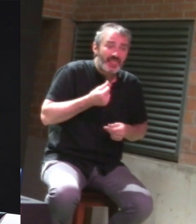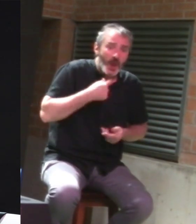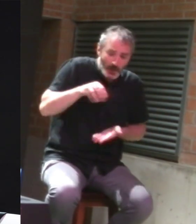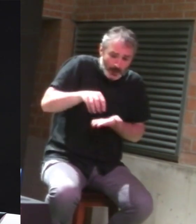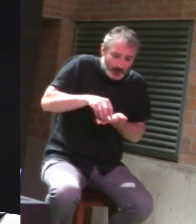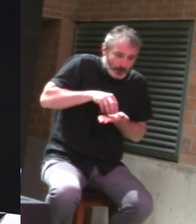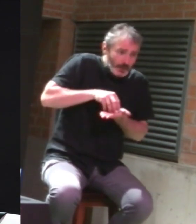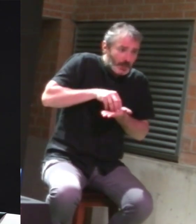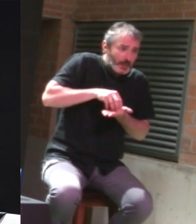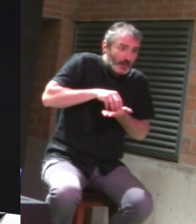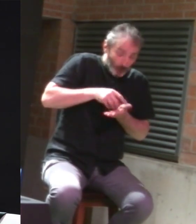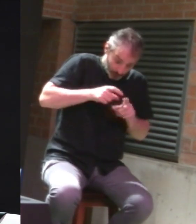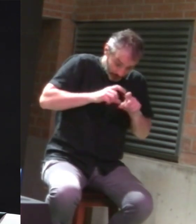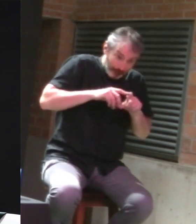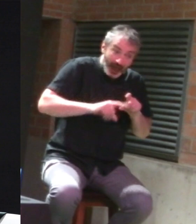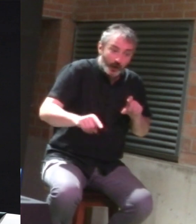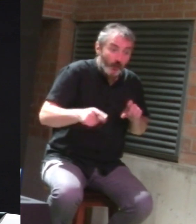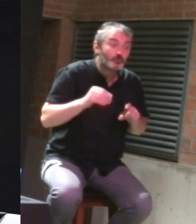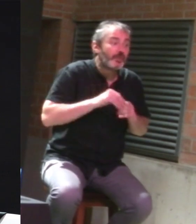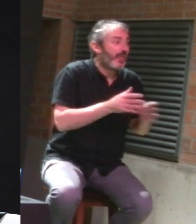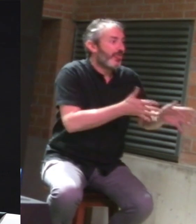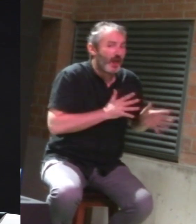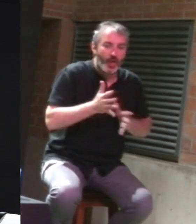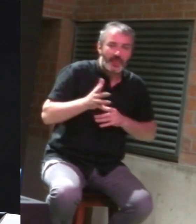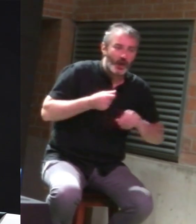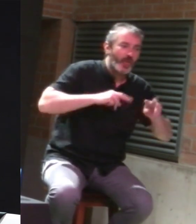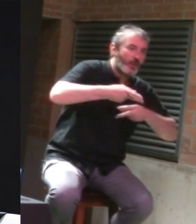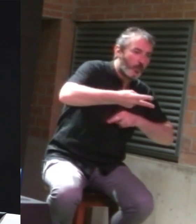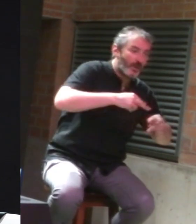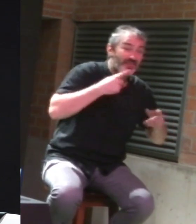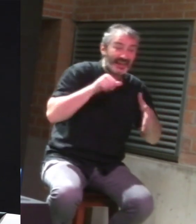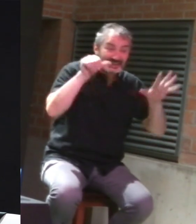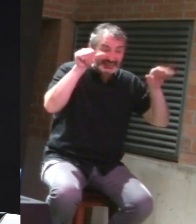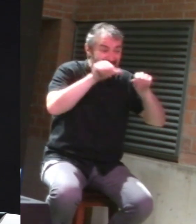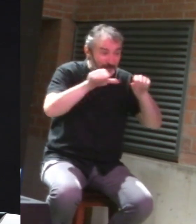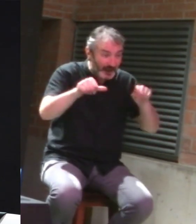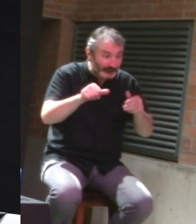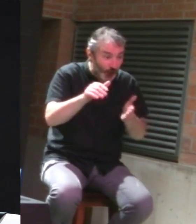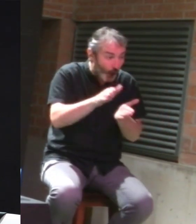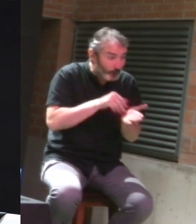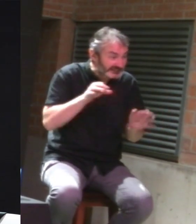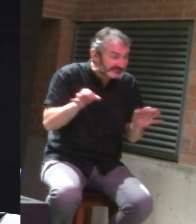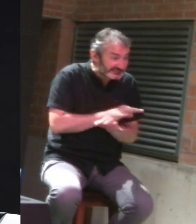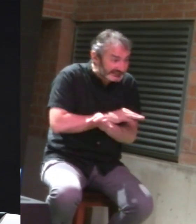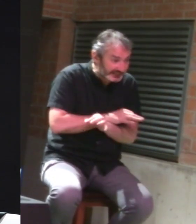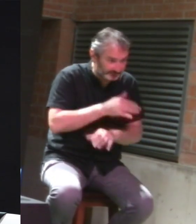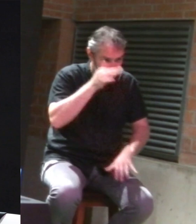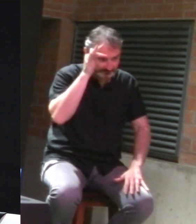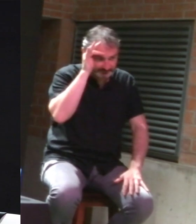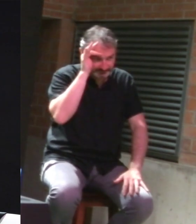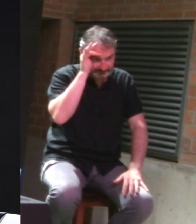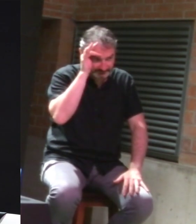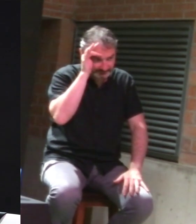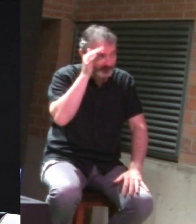tan pobres que anaven de fiar, a vegades vivien el dia, clar, 6 setmanes sense cobrar, amb una família obrera, on